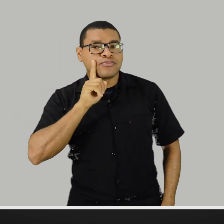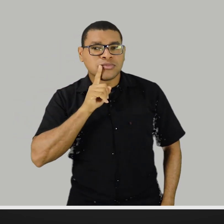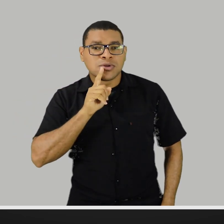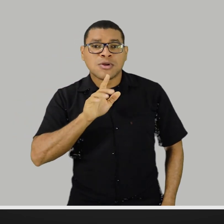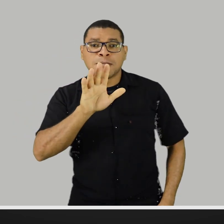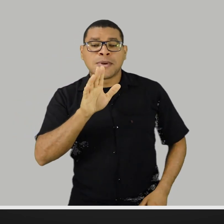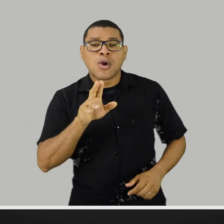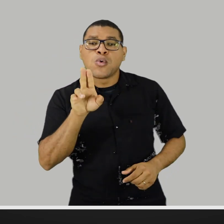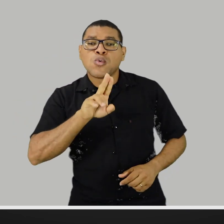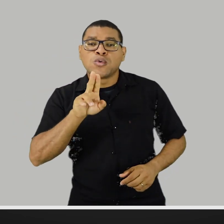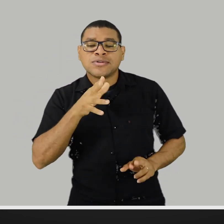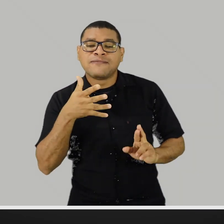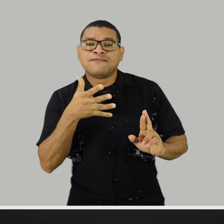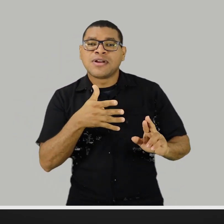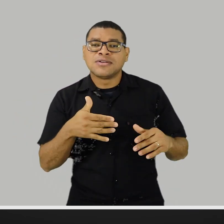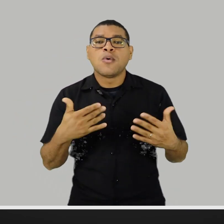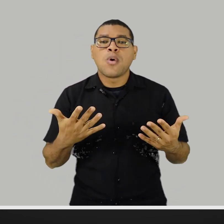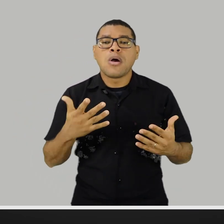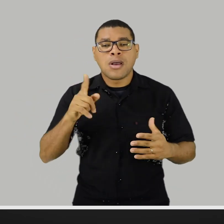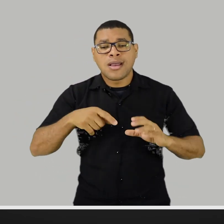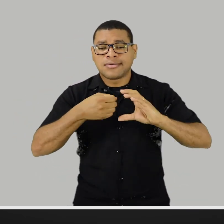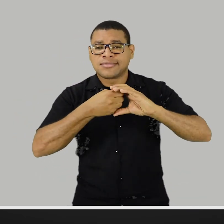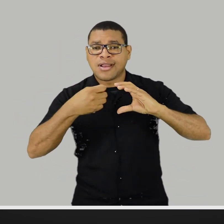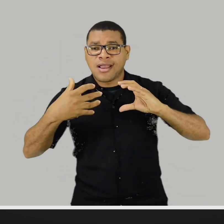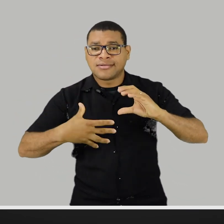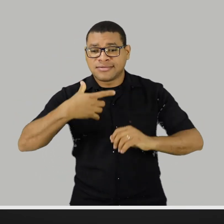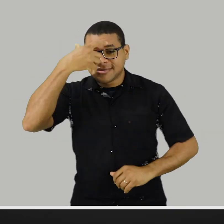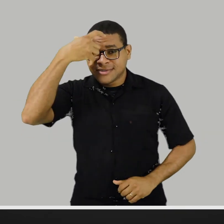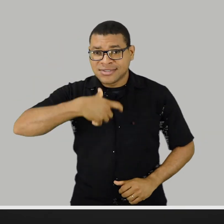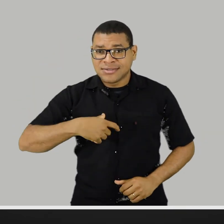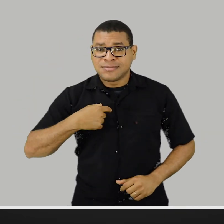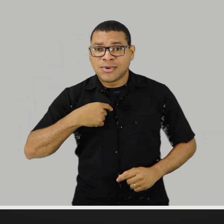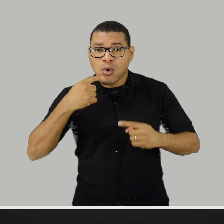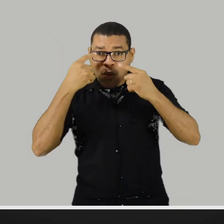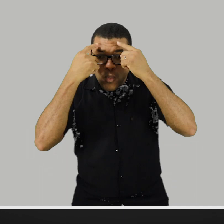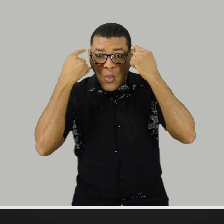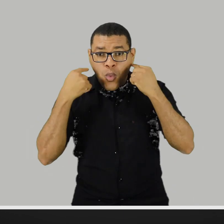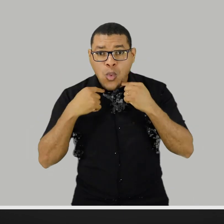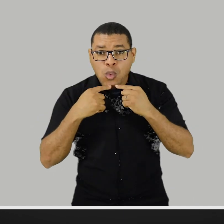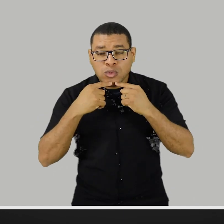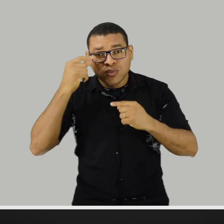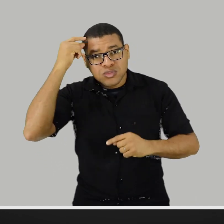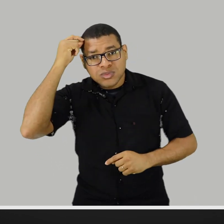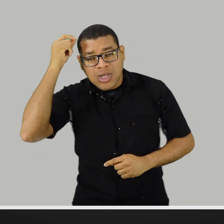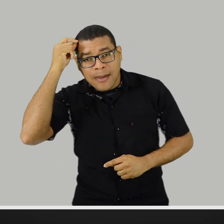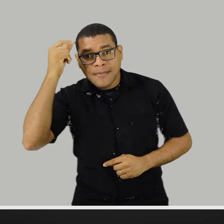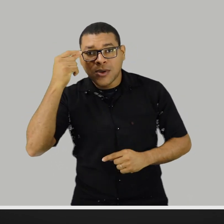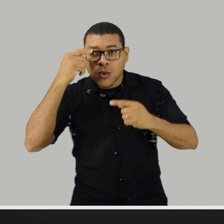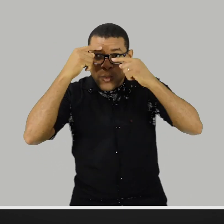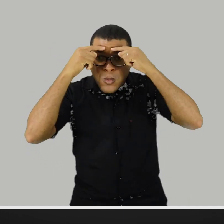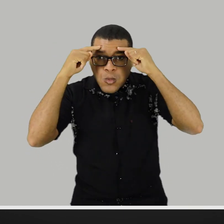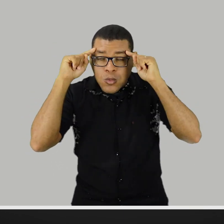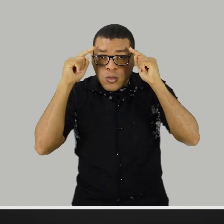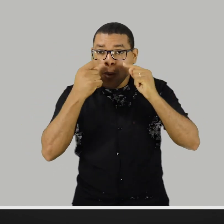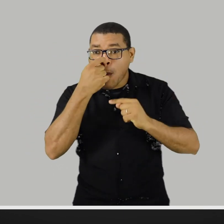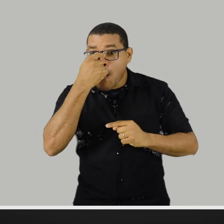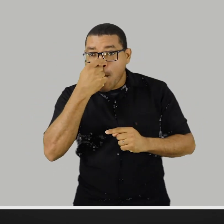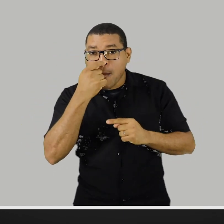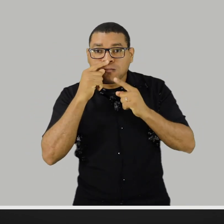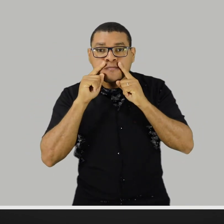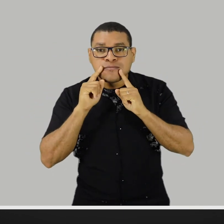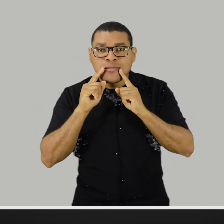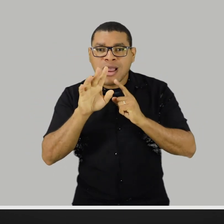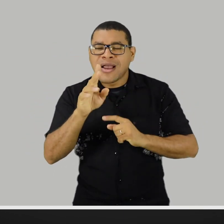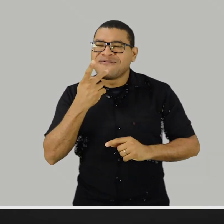base única e exclusivamente nas características fenotípicas do candidato sendo excluído